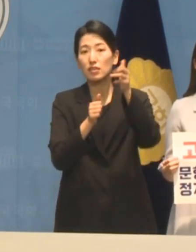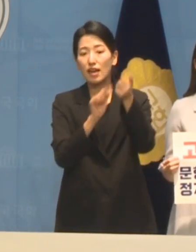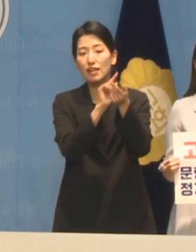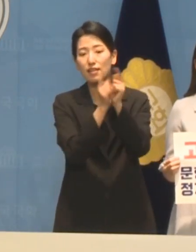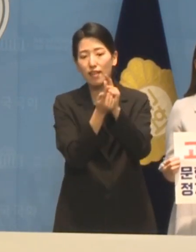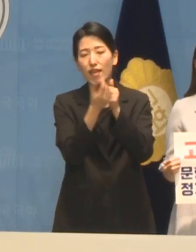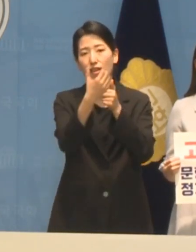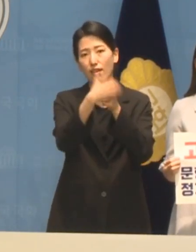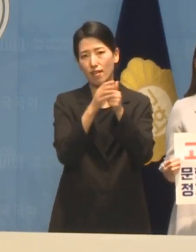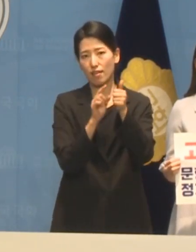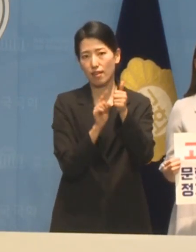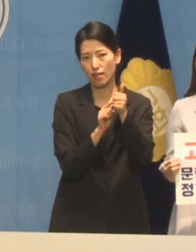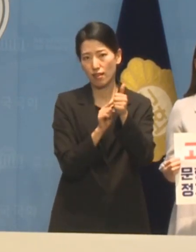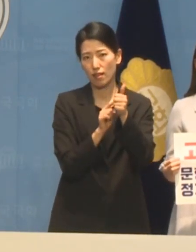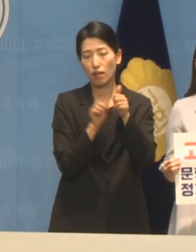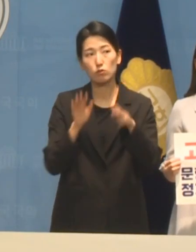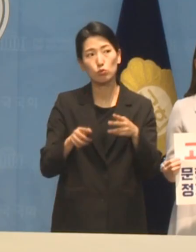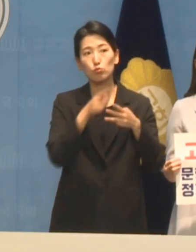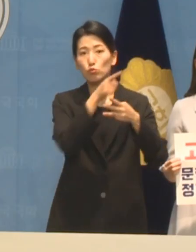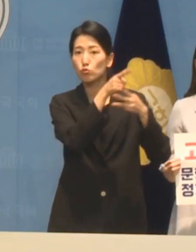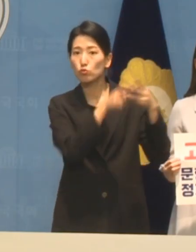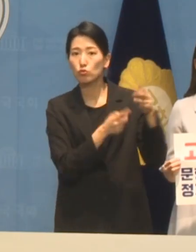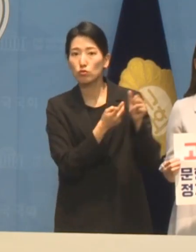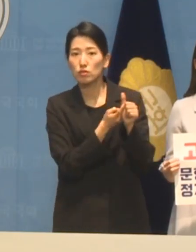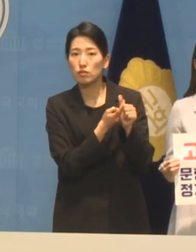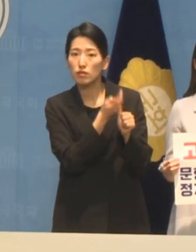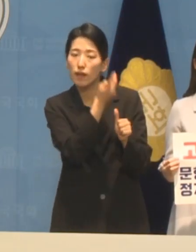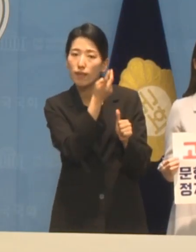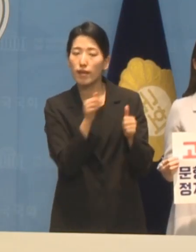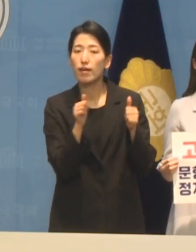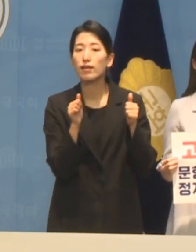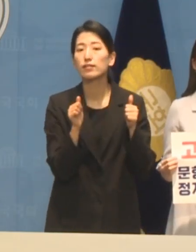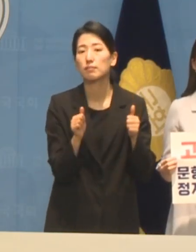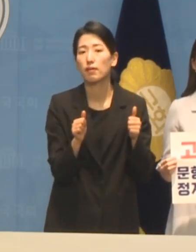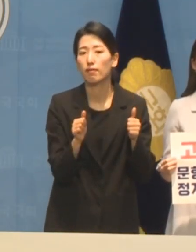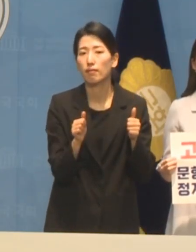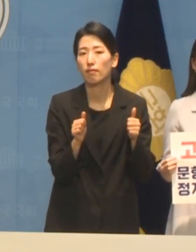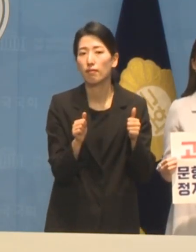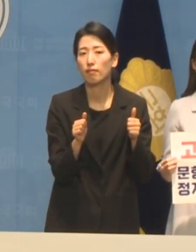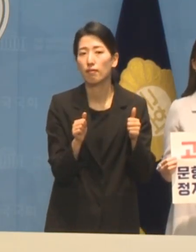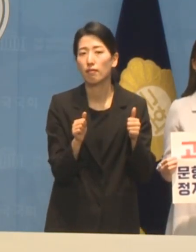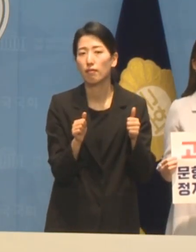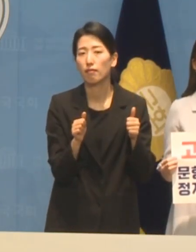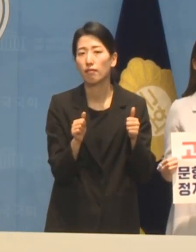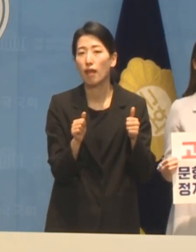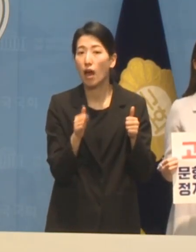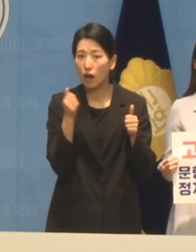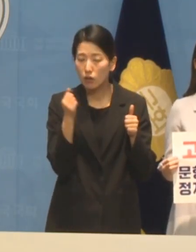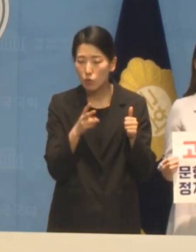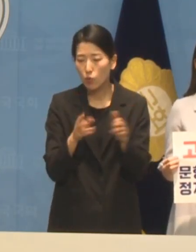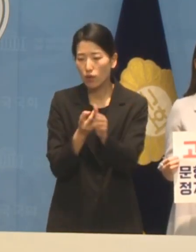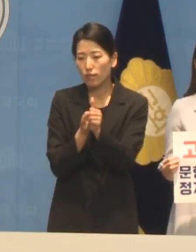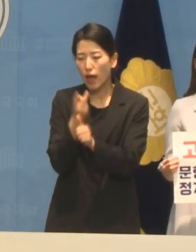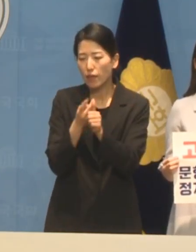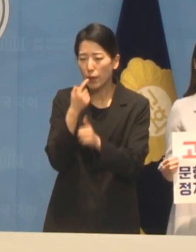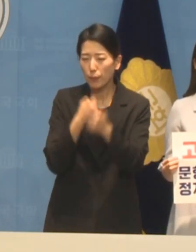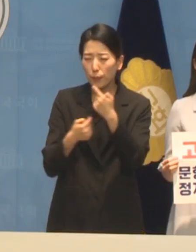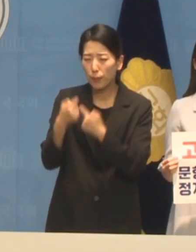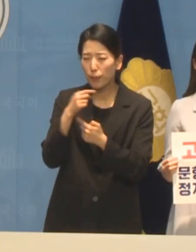대행인자로서 현재 윤석열 대통령에 대한 탄핵심판 외에 29건의 탄핵 사건에